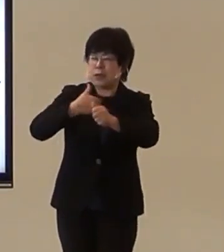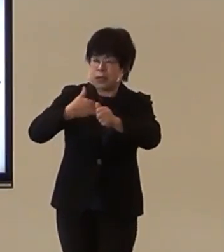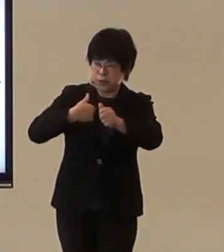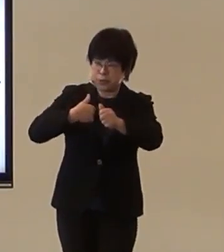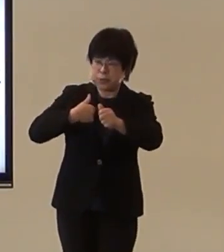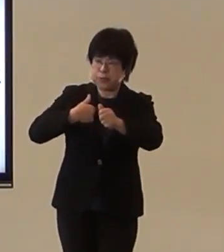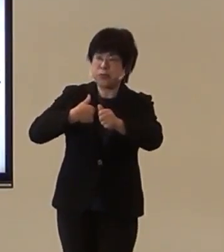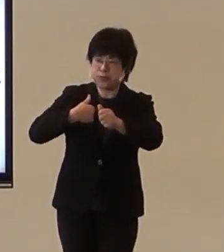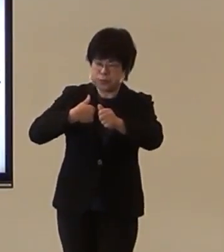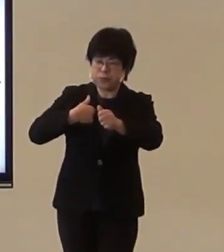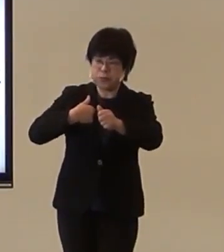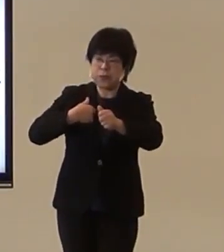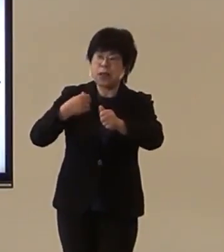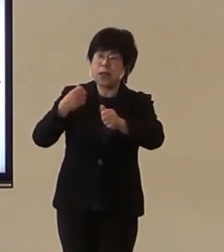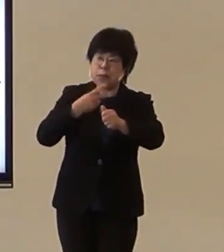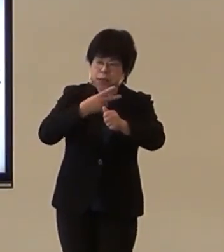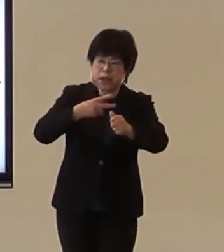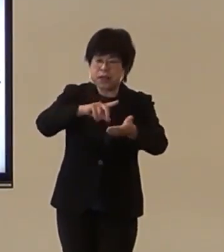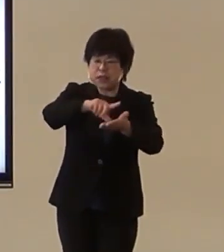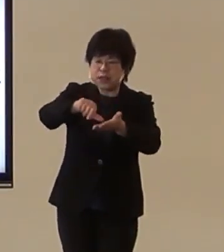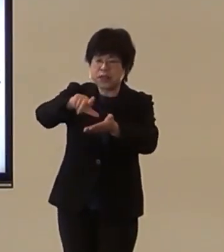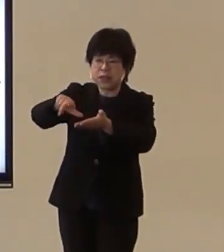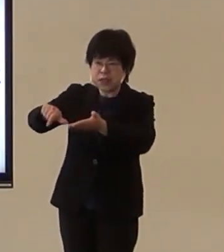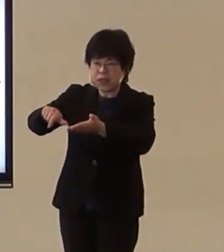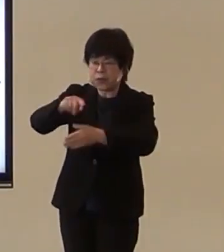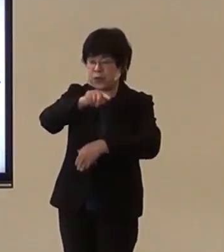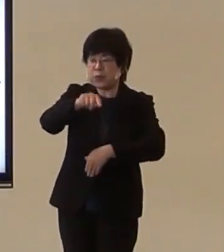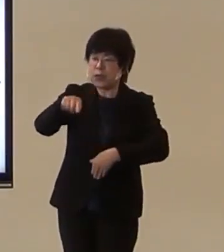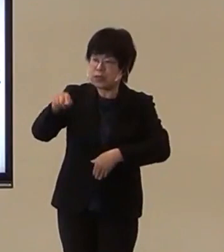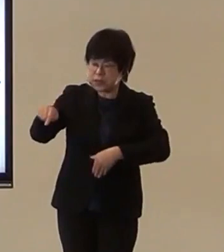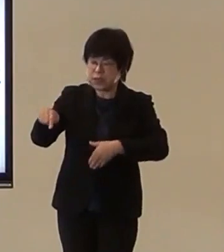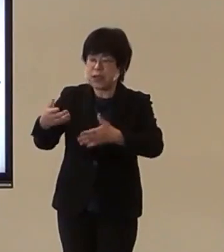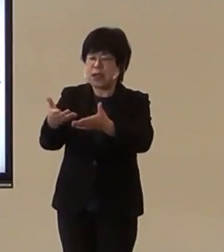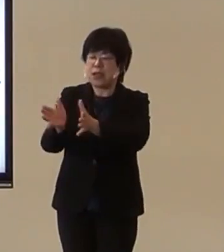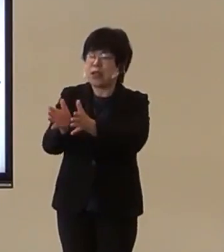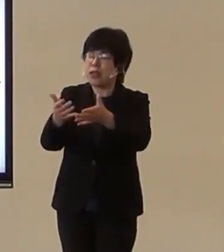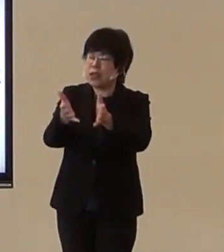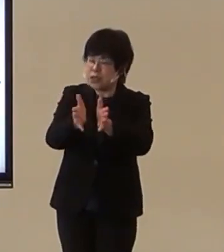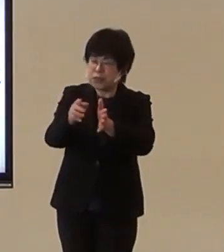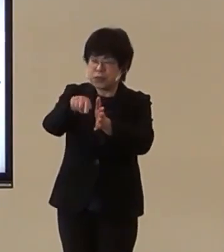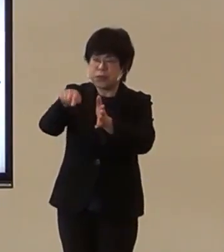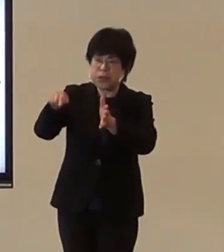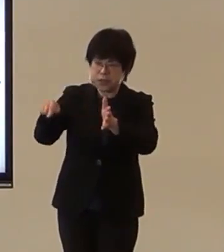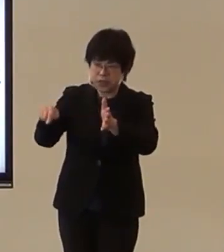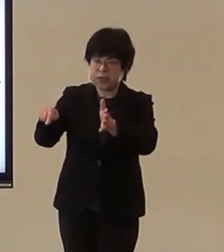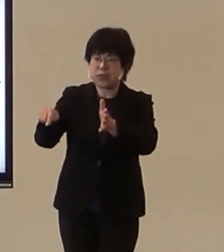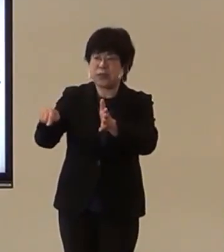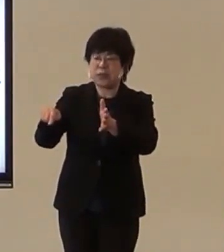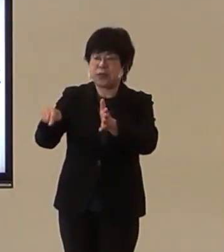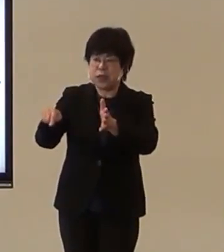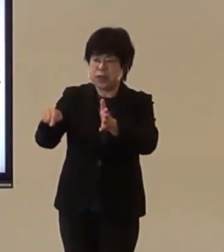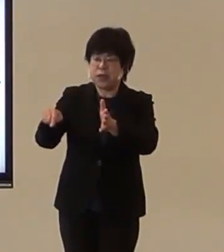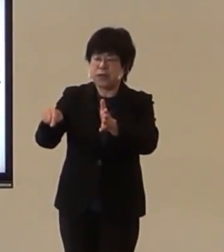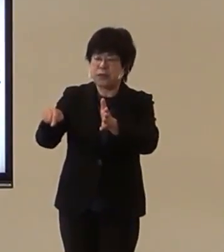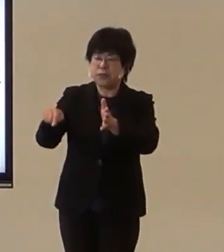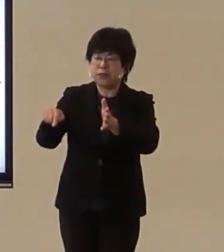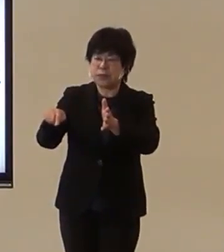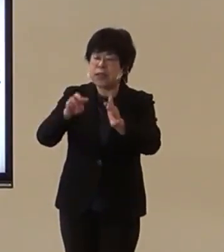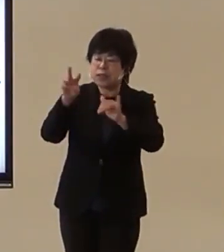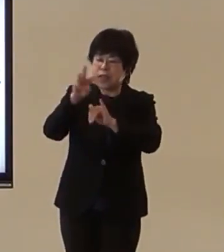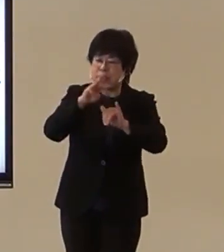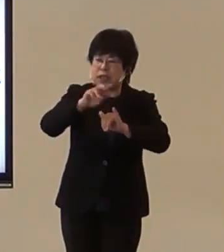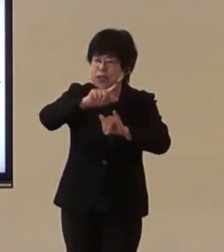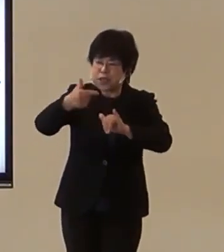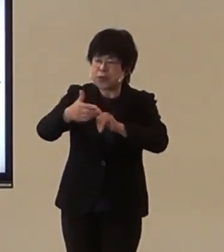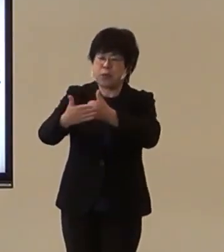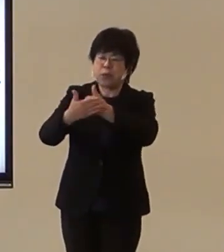つも活動していただいている自治会連合会役員の方とか、消防団の、火災災害や自然災害を守ってくれる方